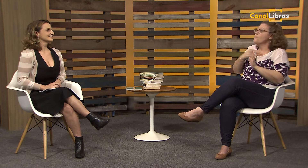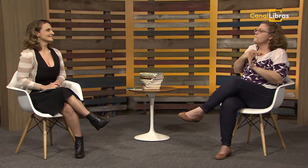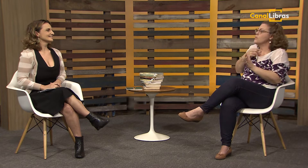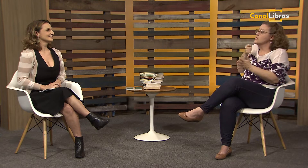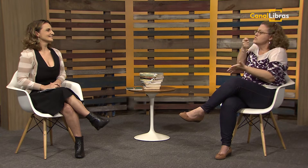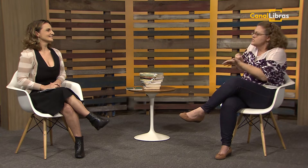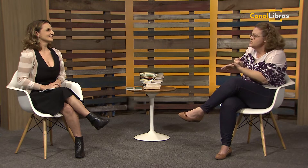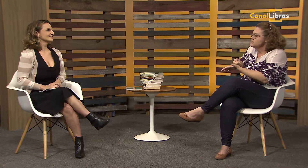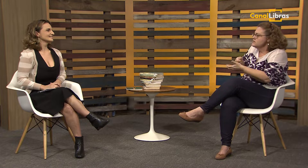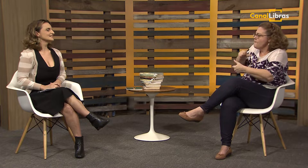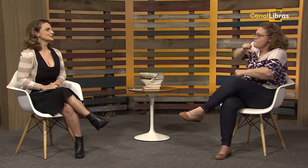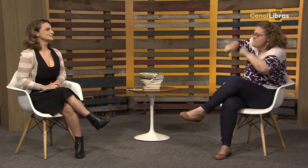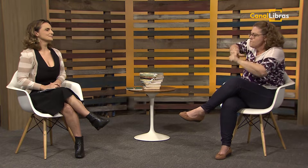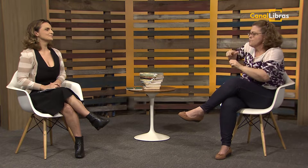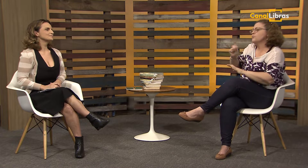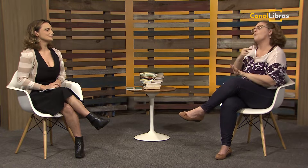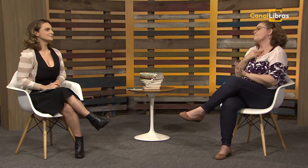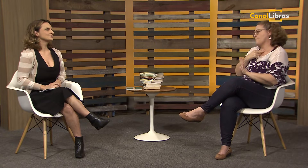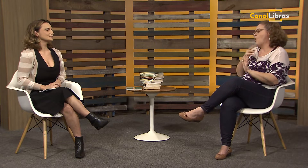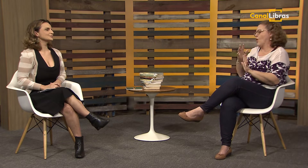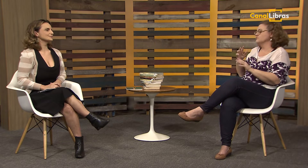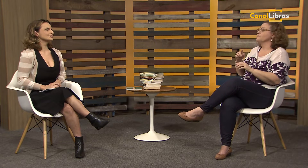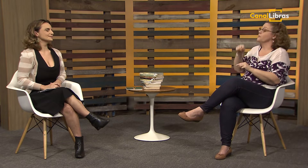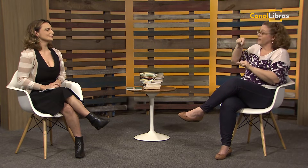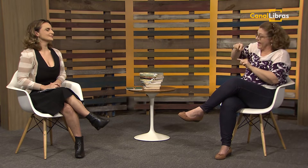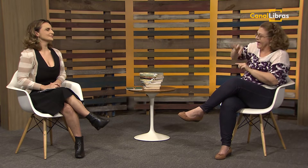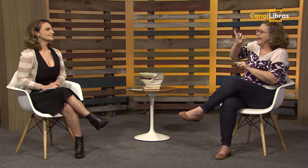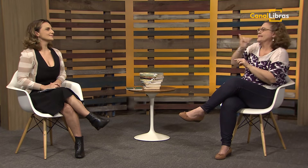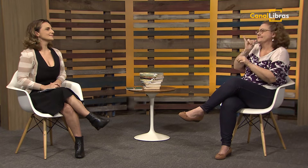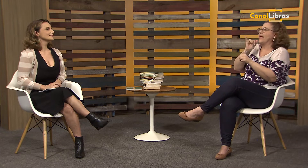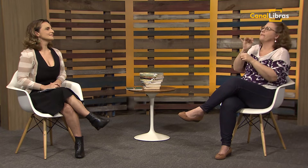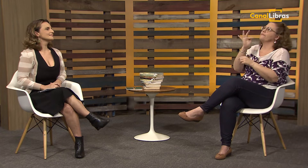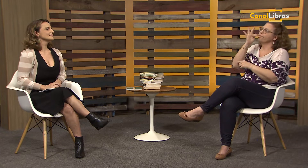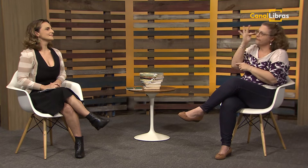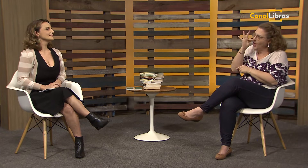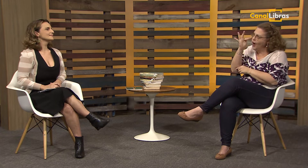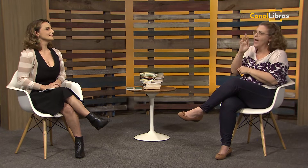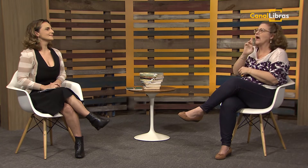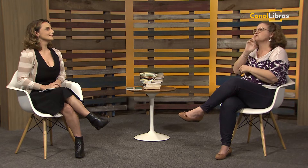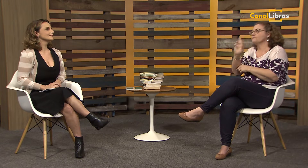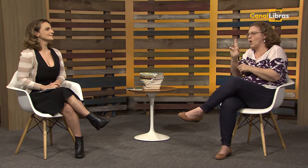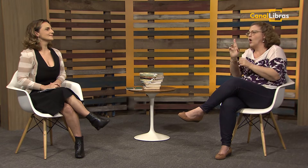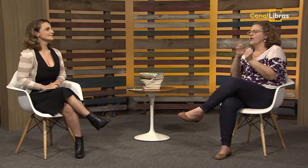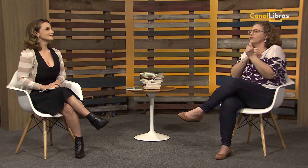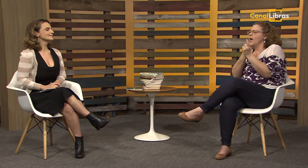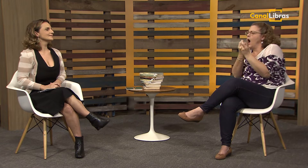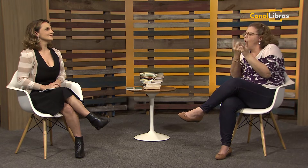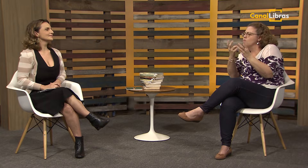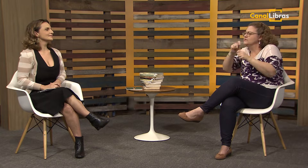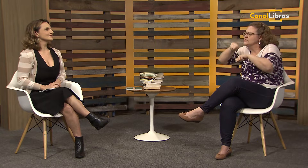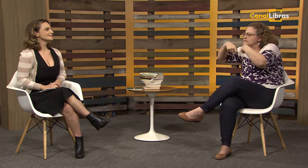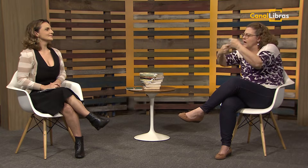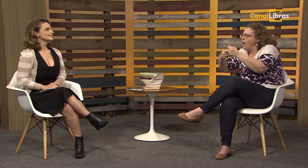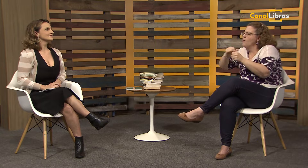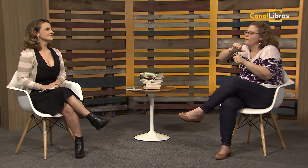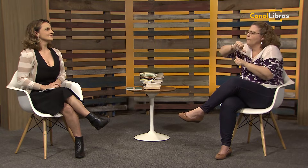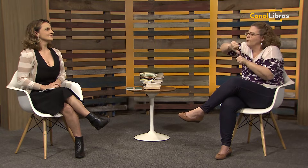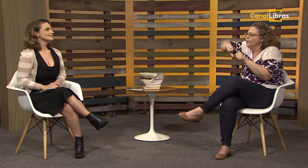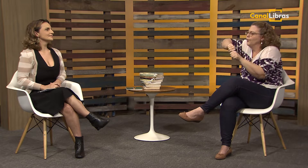pode acontecer é a mudança imposta. Mas sinais que são criados por essa interação entre ambas as línguas existem, como é o